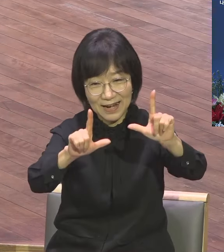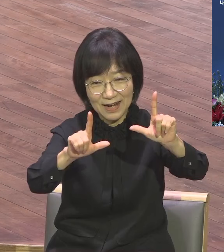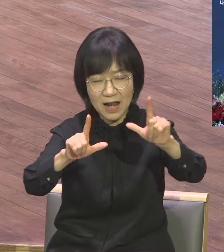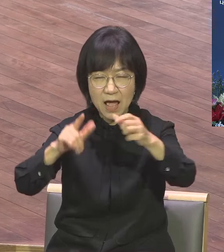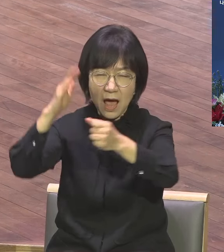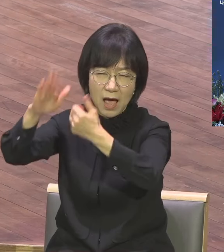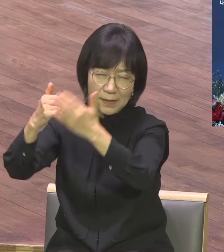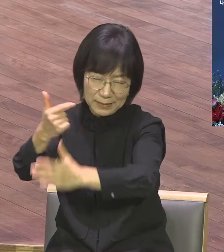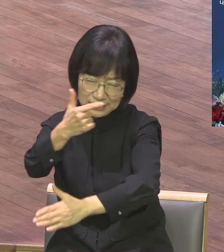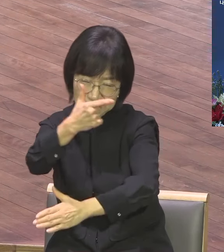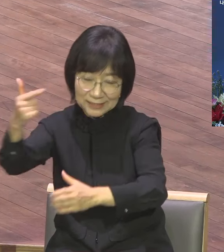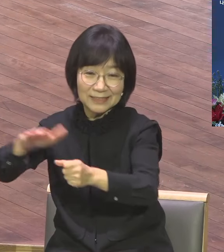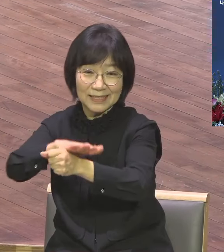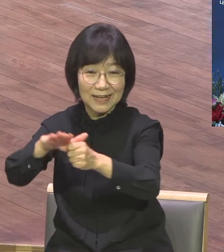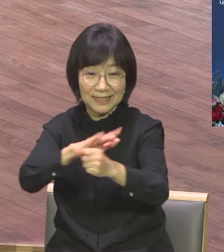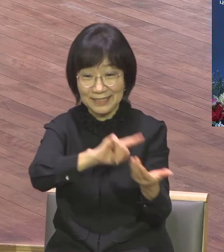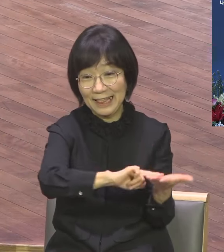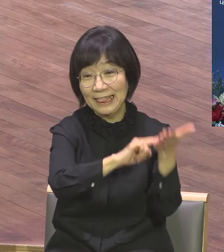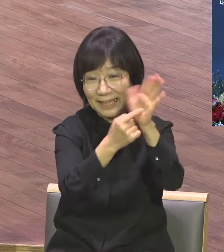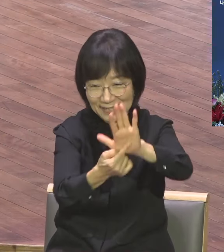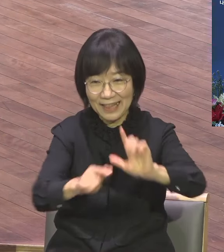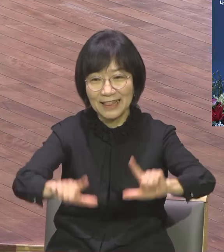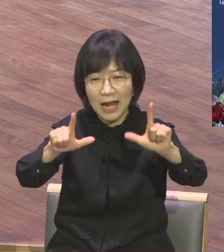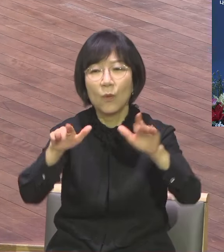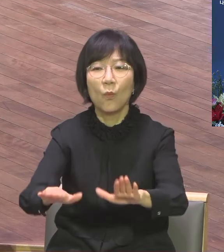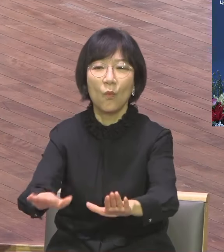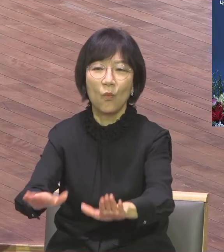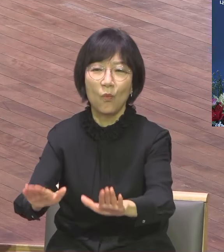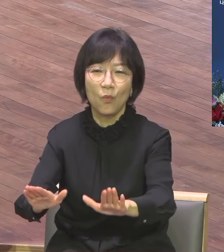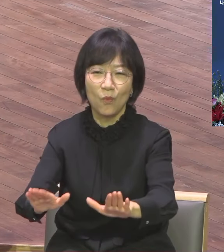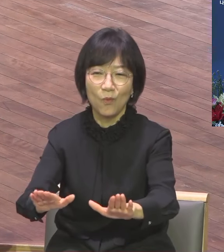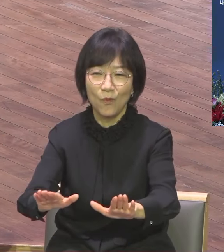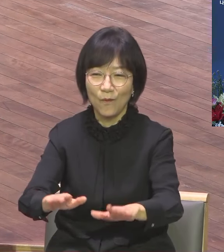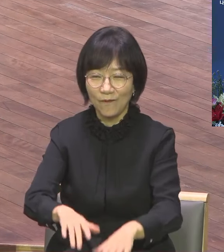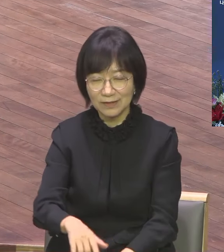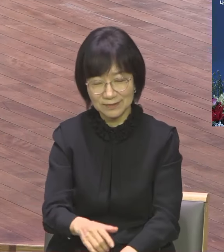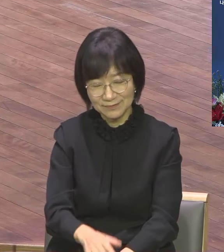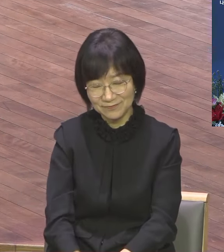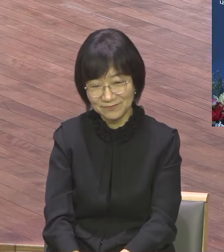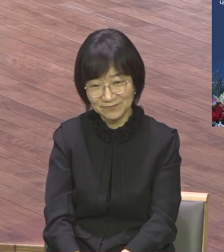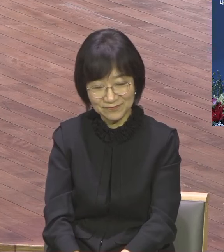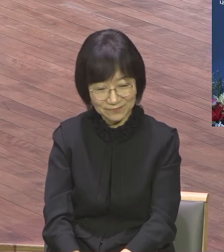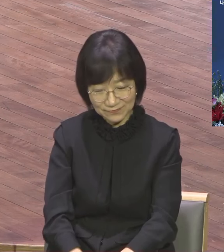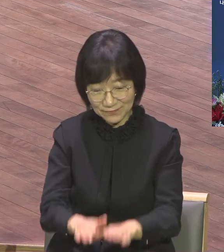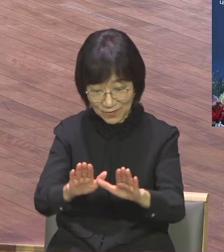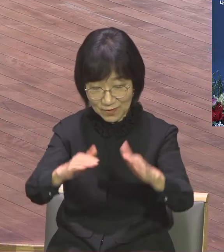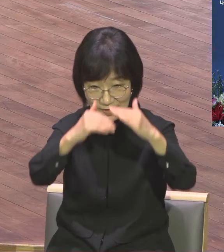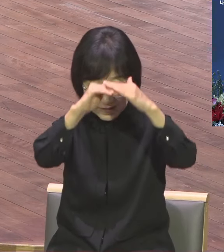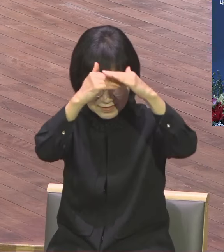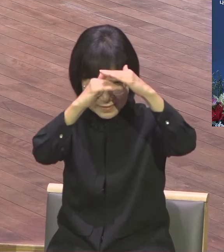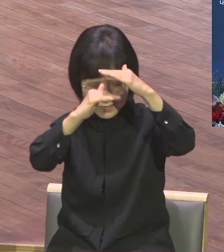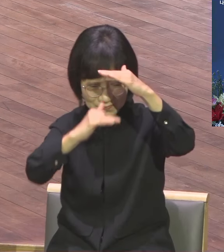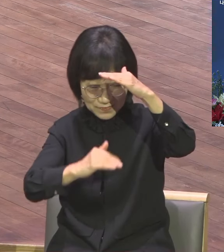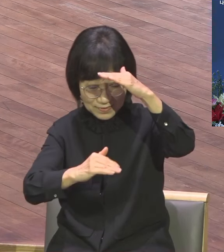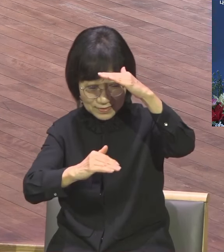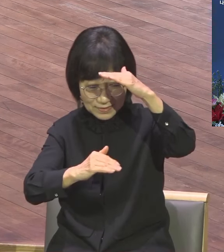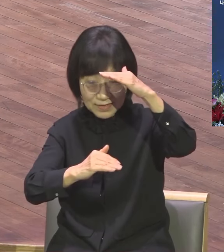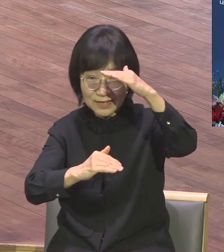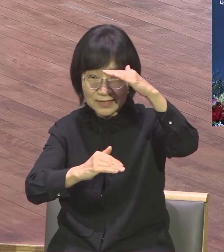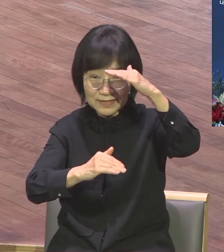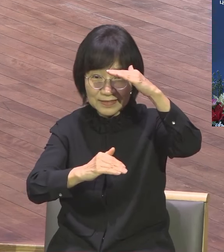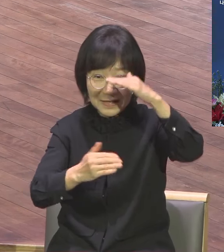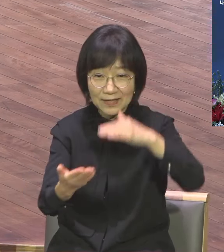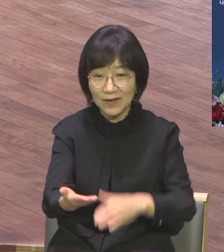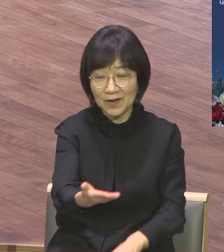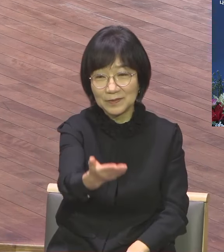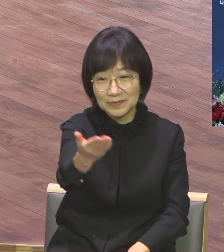하나님이 최고로 나를 사랑하시는 증거를 보여준 날이에요. 본문 말씀 통해서 영계 모든